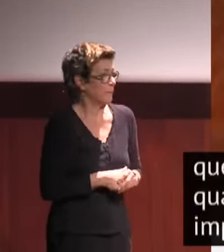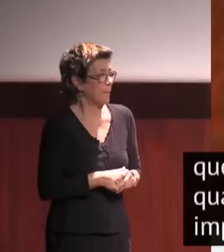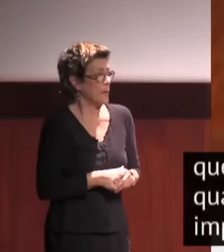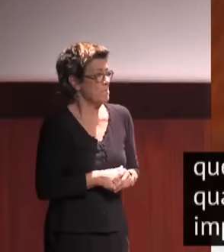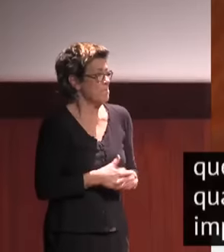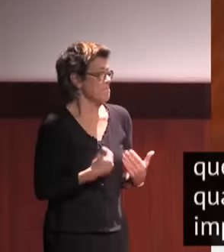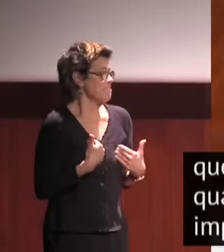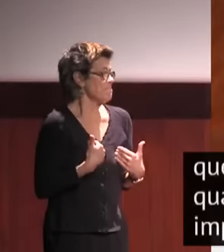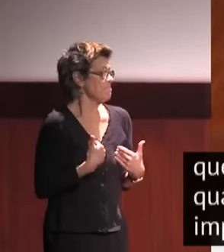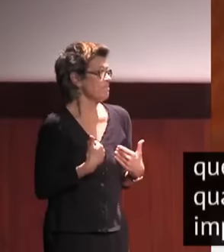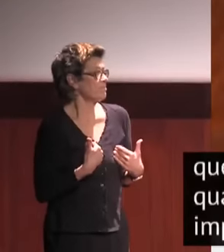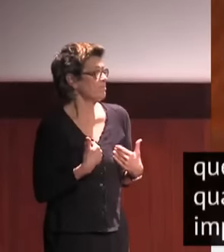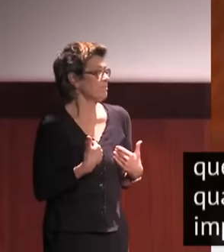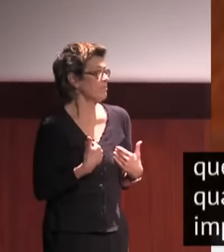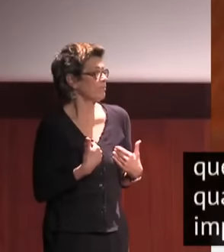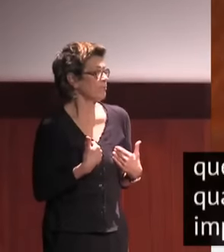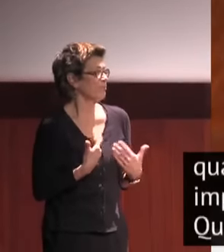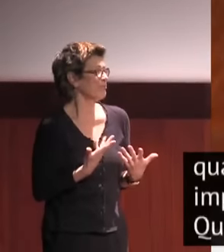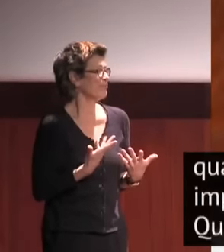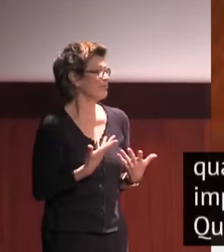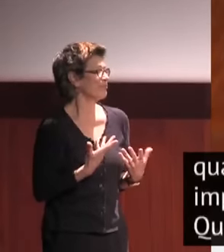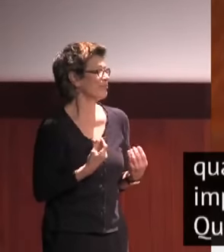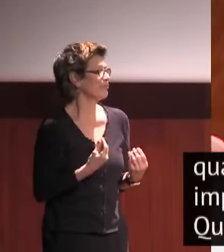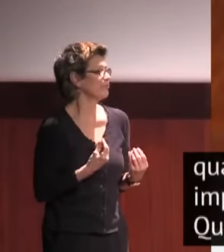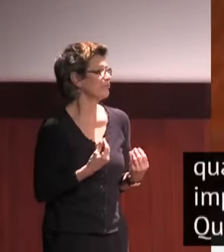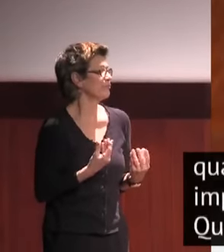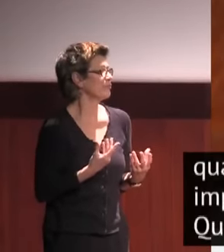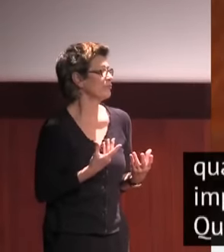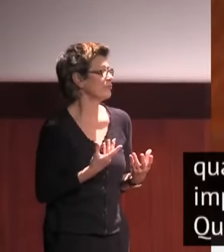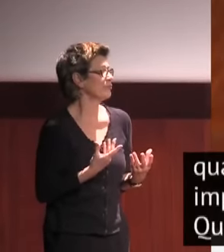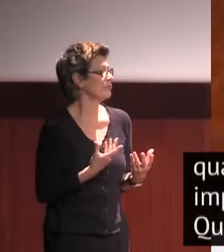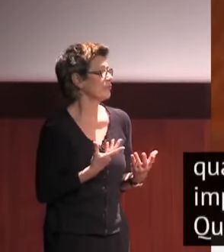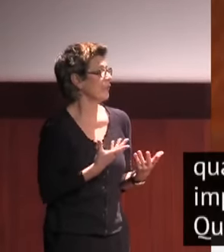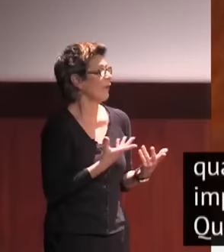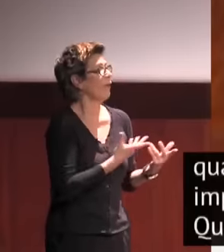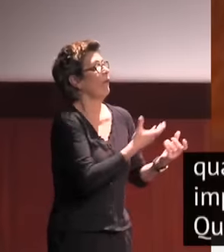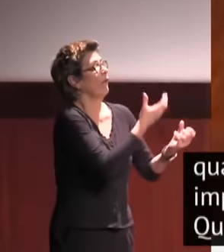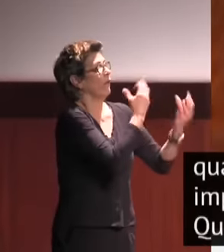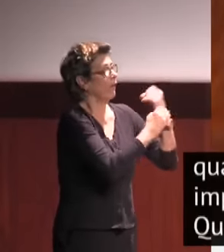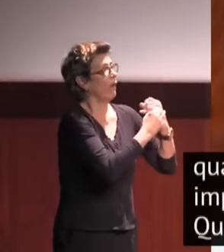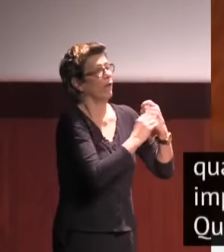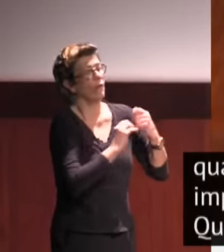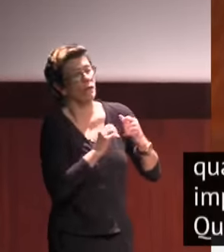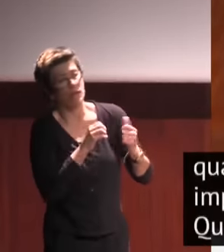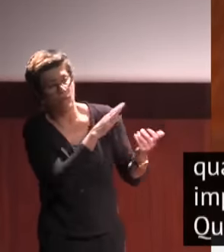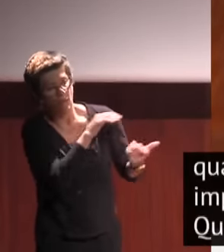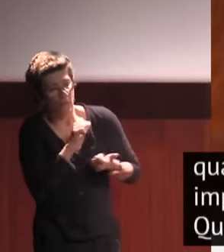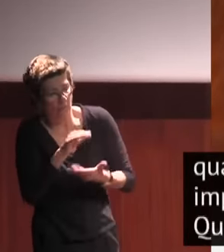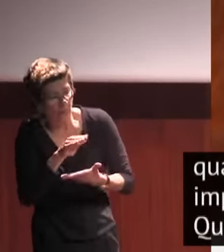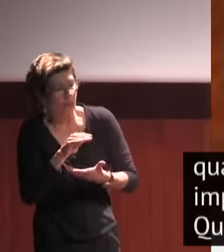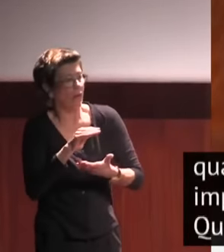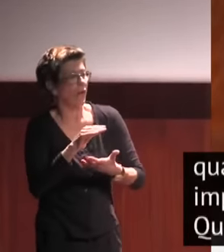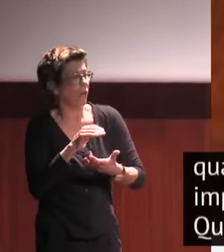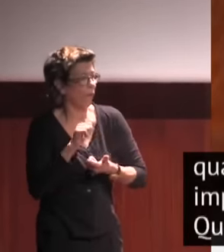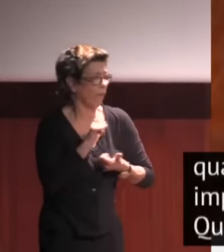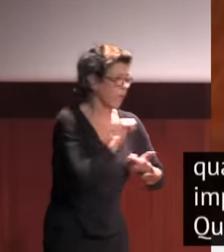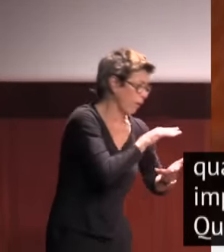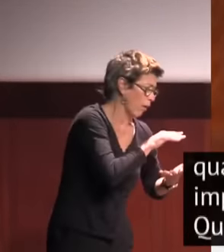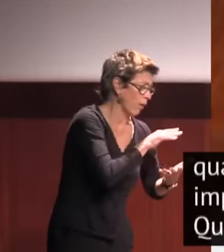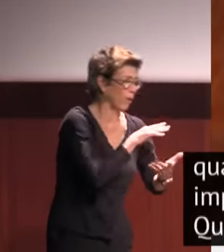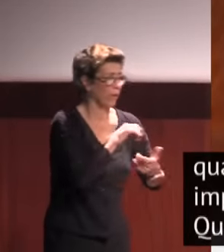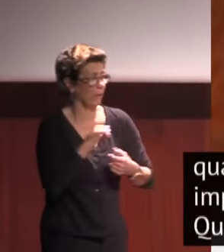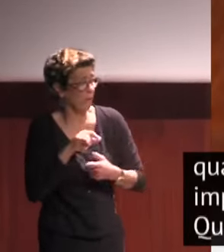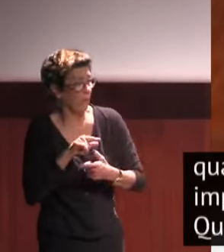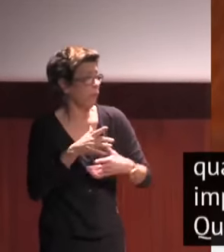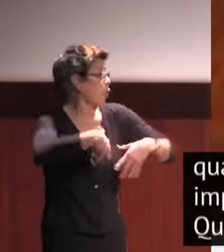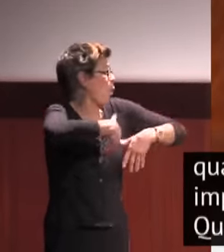dis, bon, que ce soit de ou vers la langue des signes ou de n'importe quelle autre langue, les problèmes